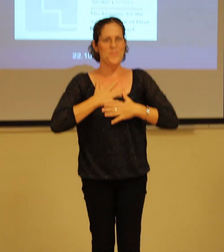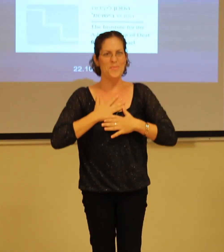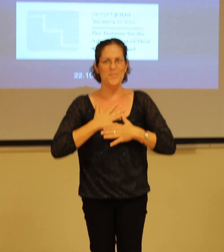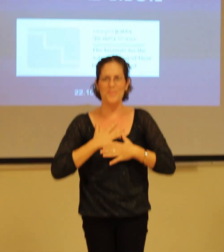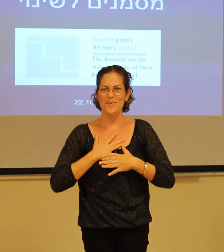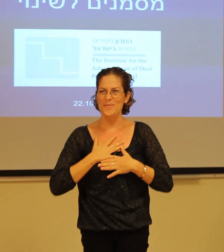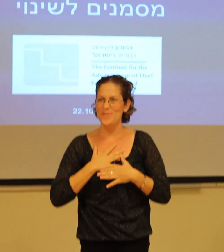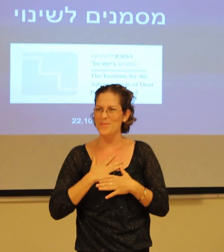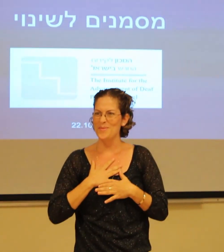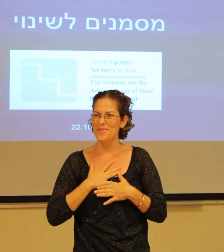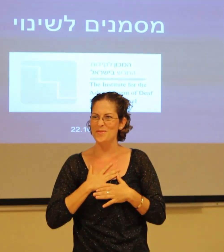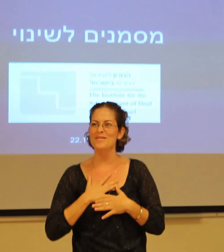וואו, יותר טוב?